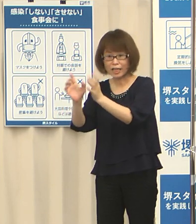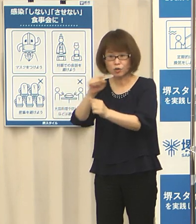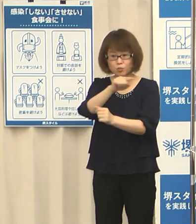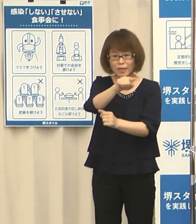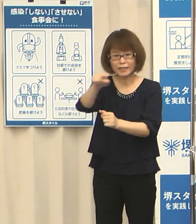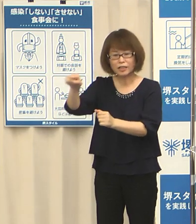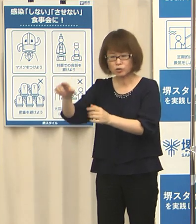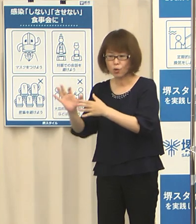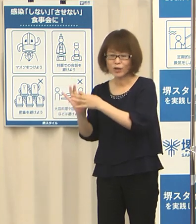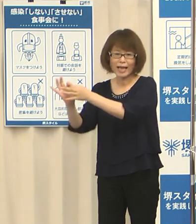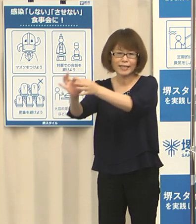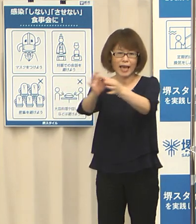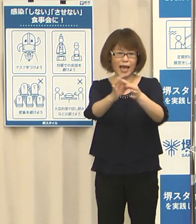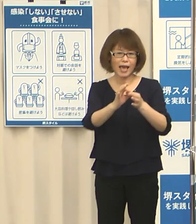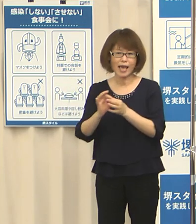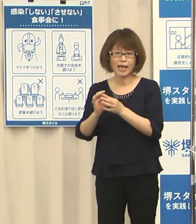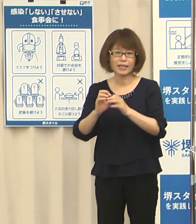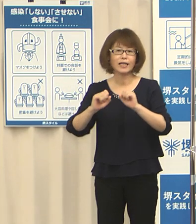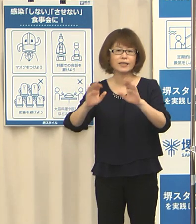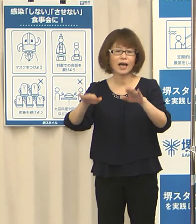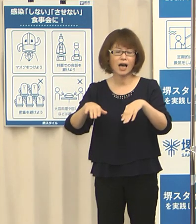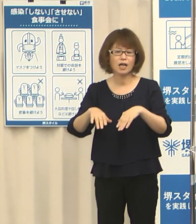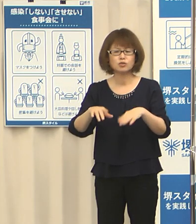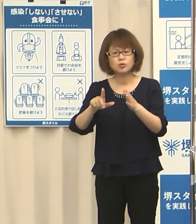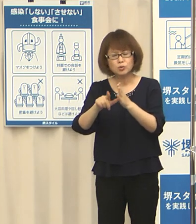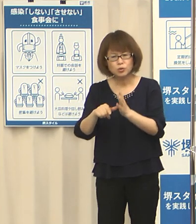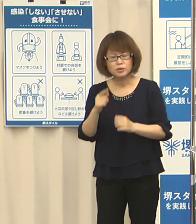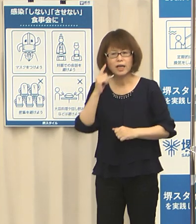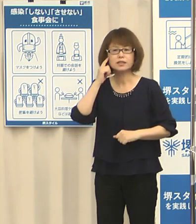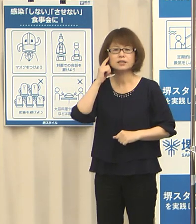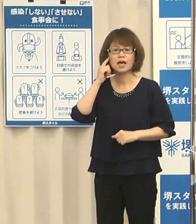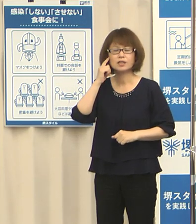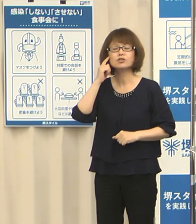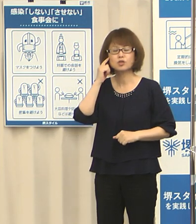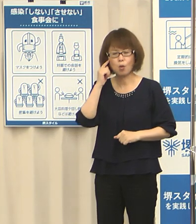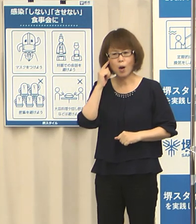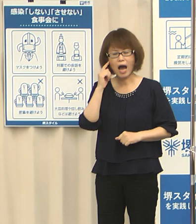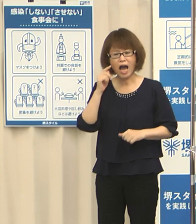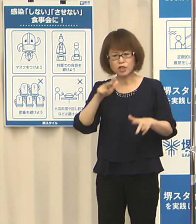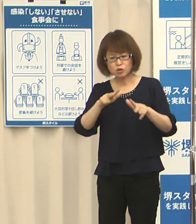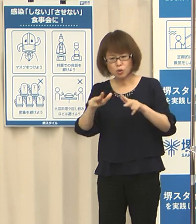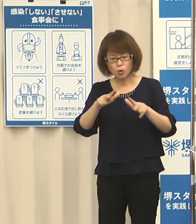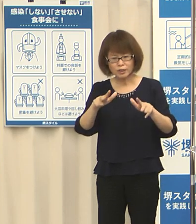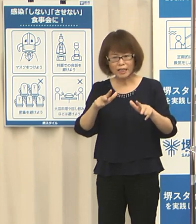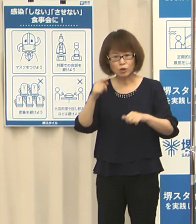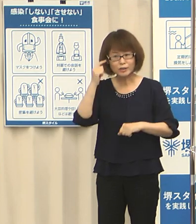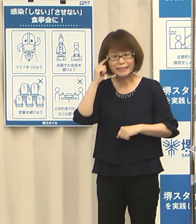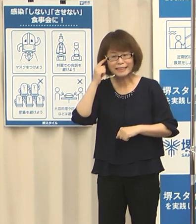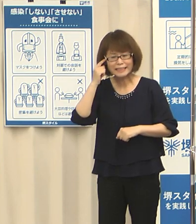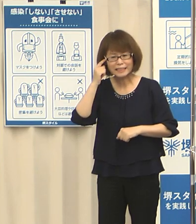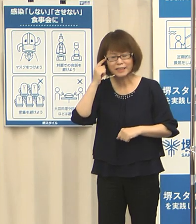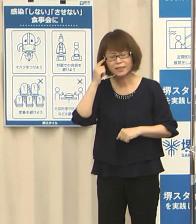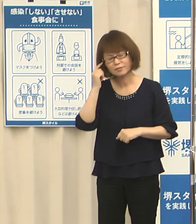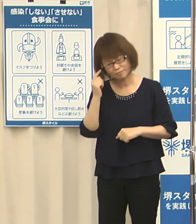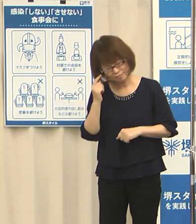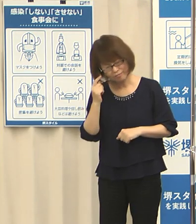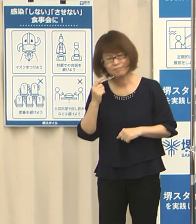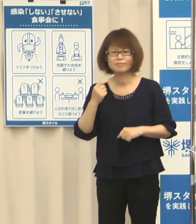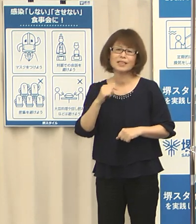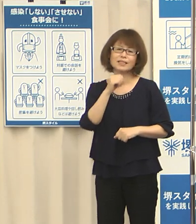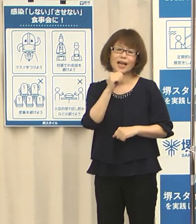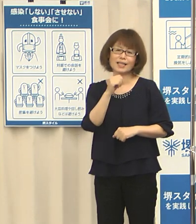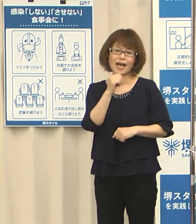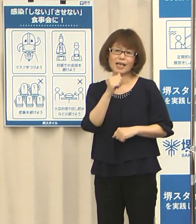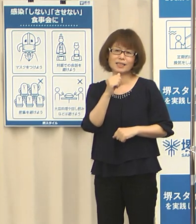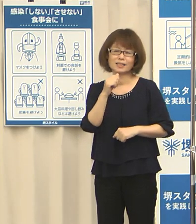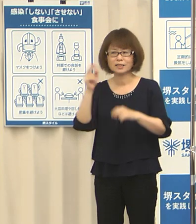。ただ私が感じたのは、なかなか行政の意識というものが少し甘いんじゃないかなと。企